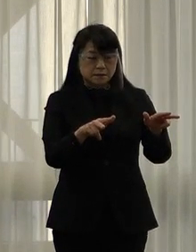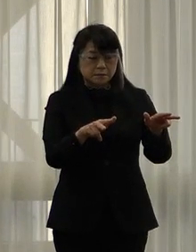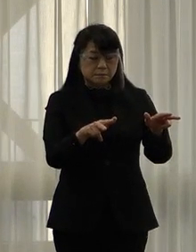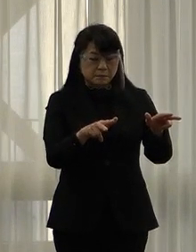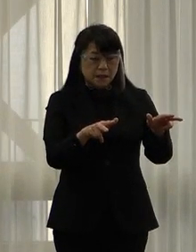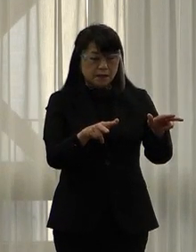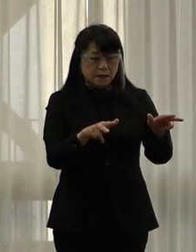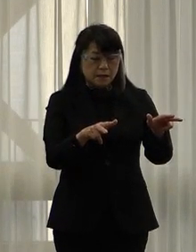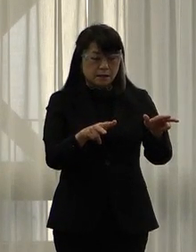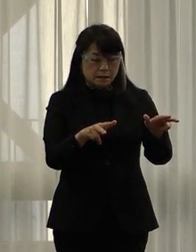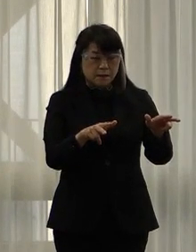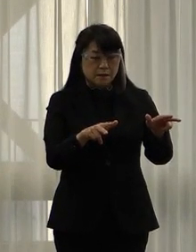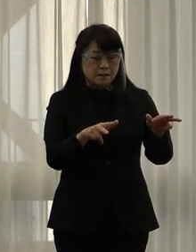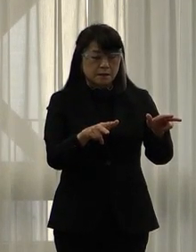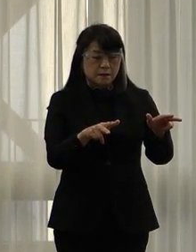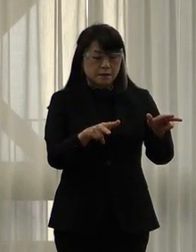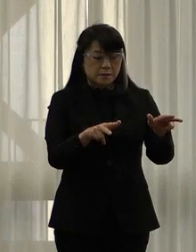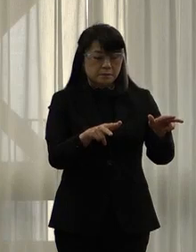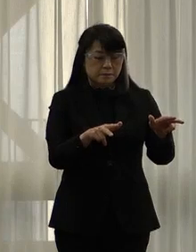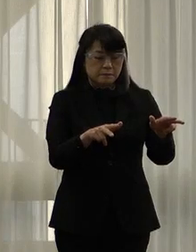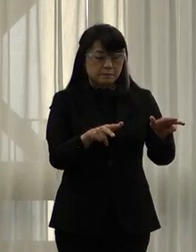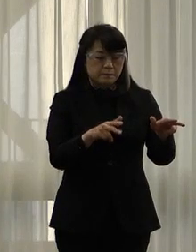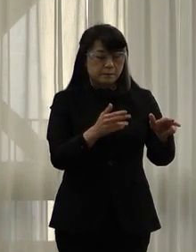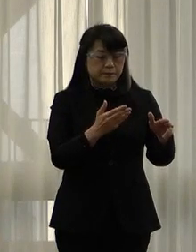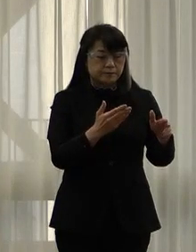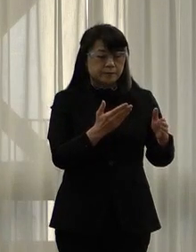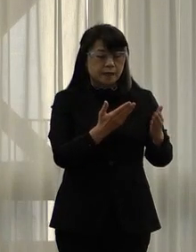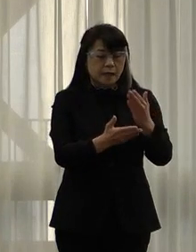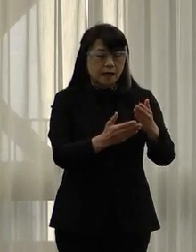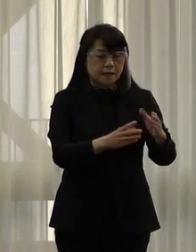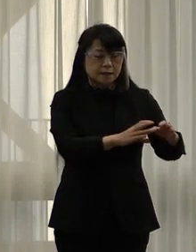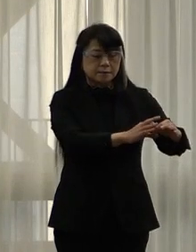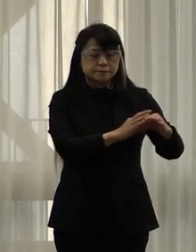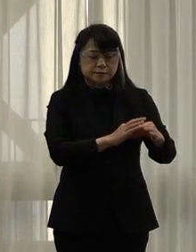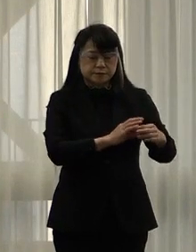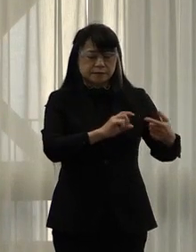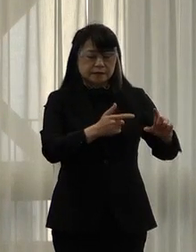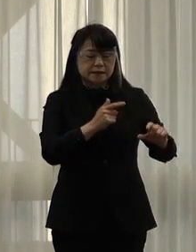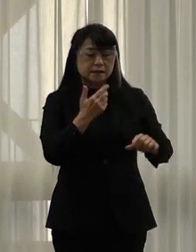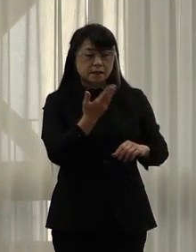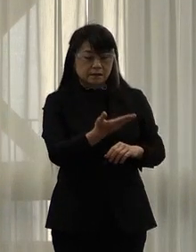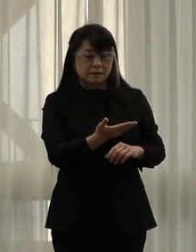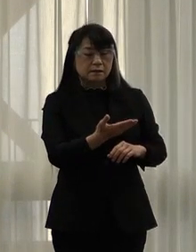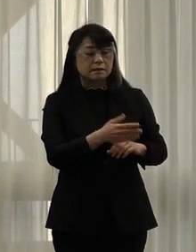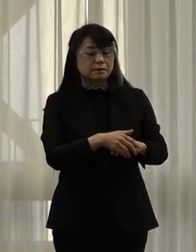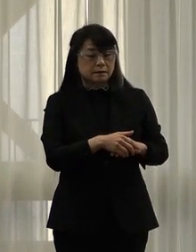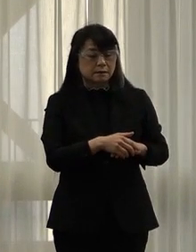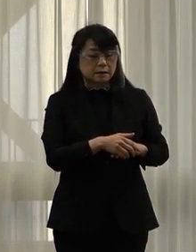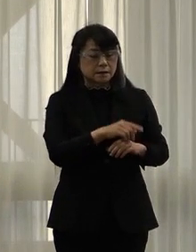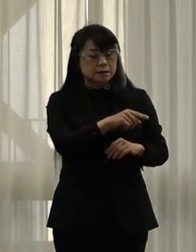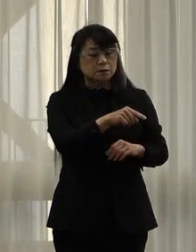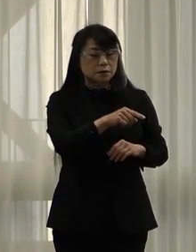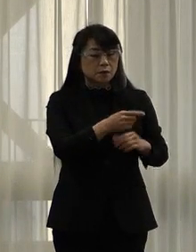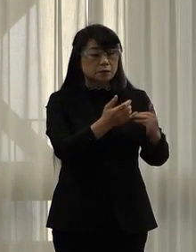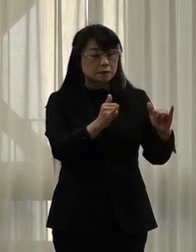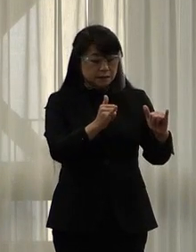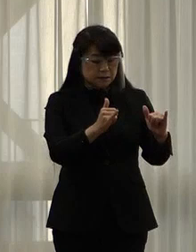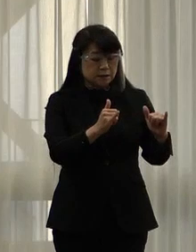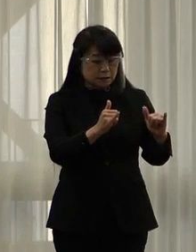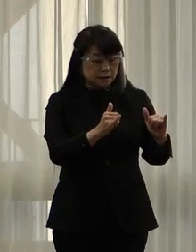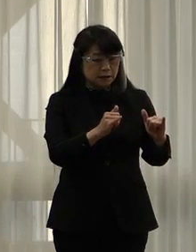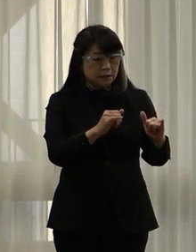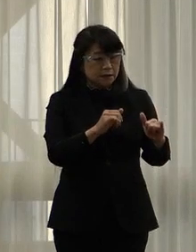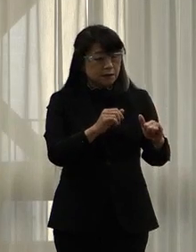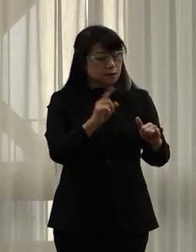じゃないかと、この方々にはですね、このグループの皆さんには、じゃあそこをどういう政策を打てばこの花をより、